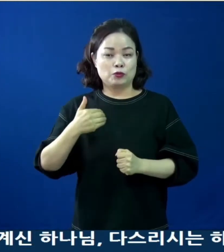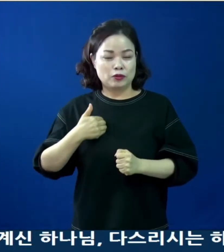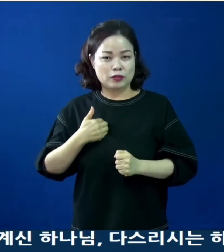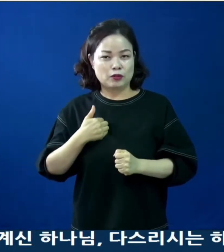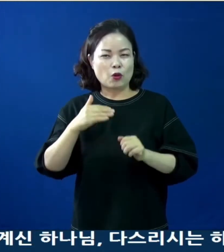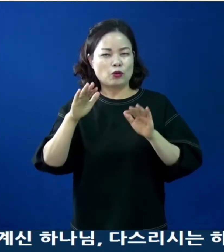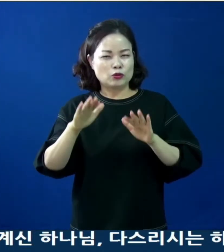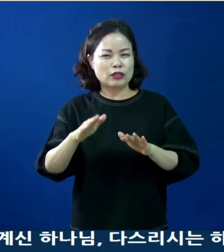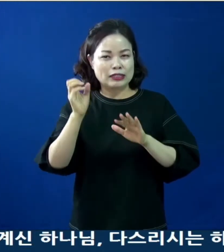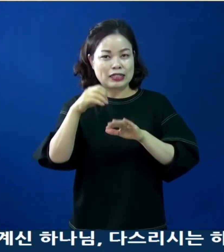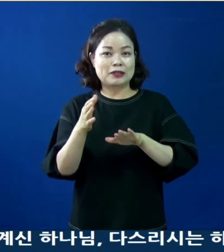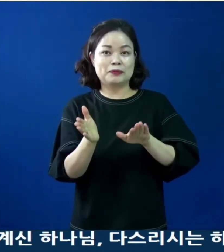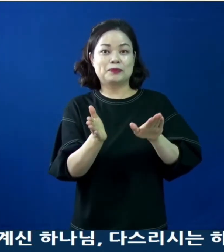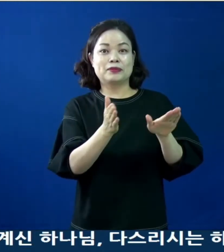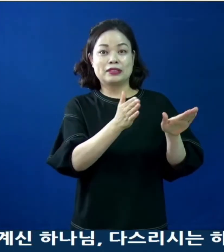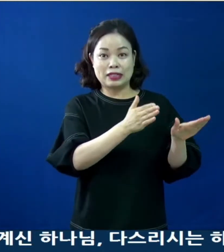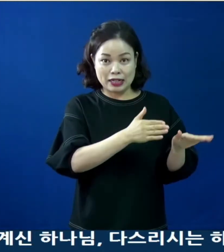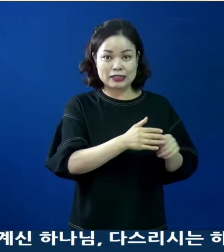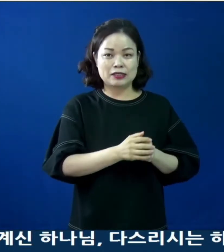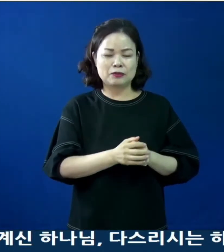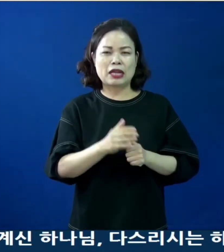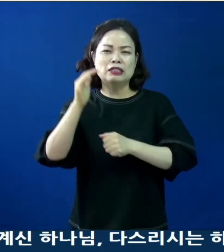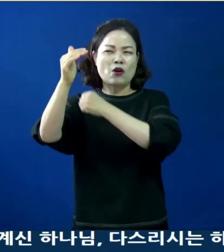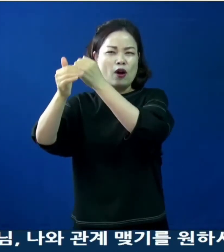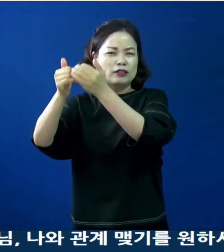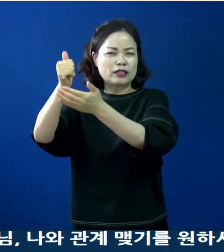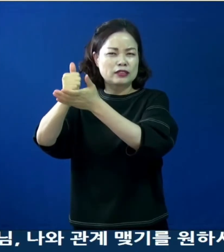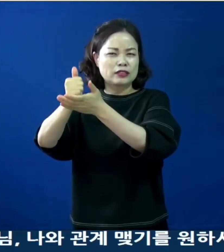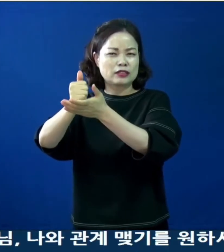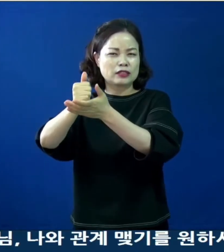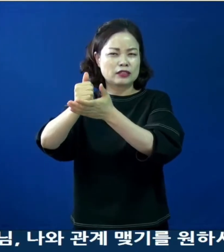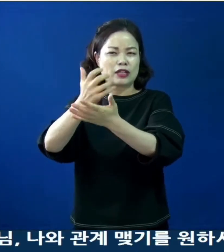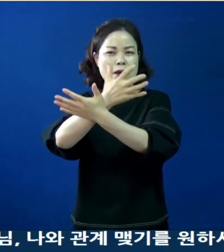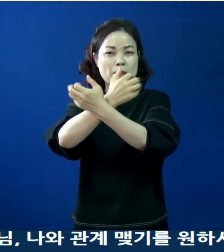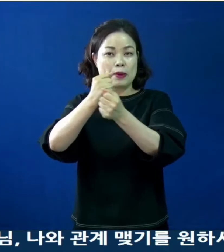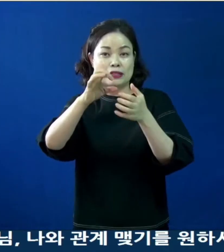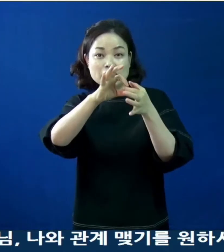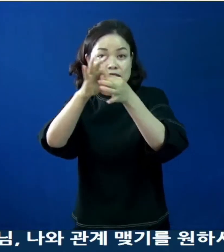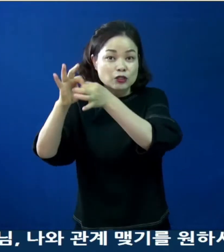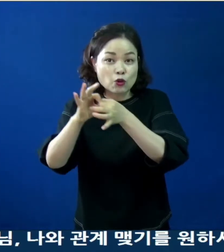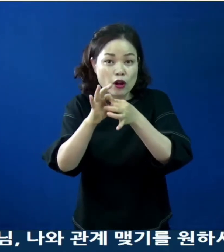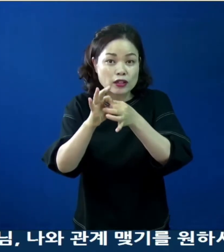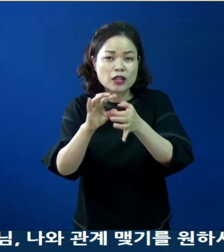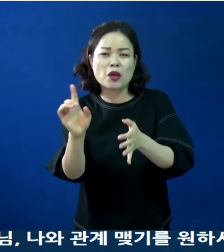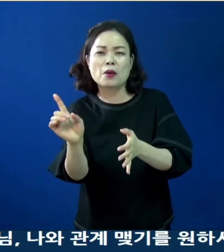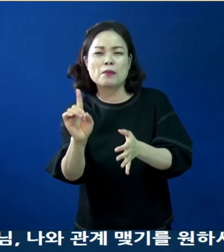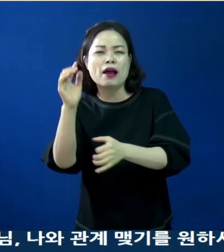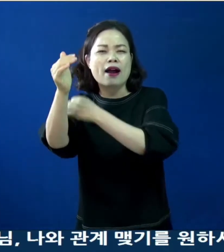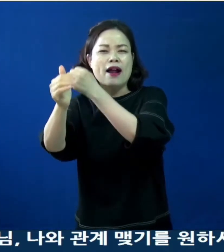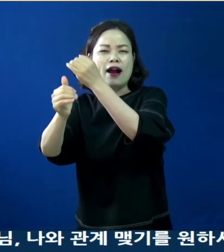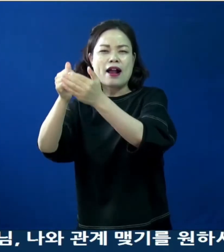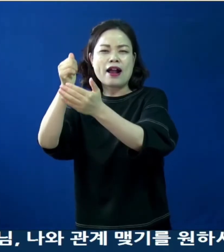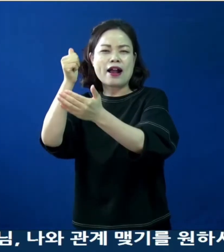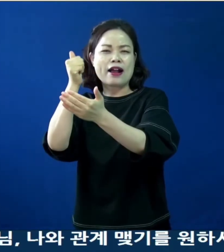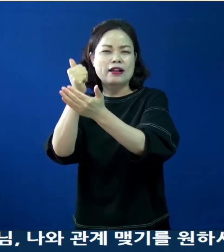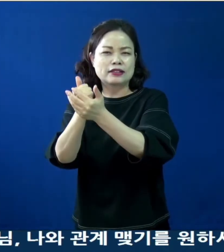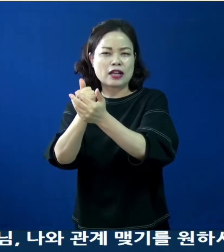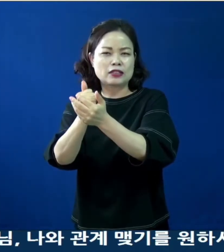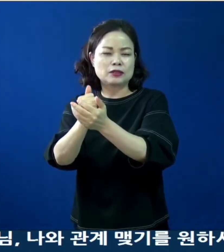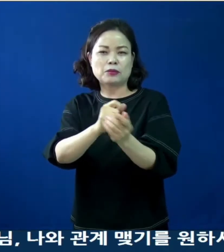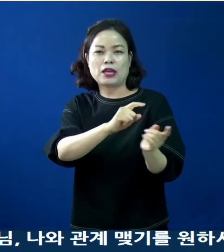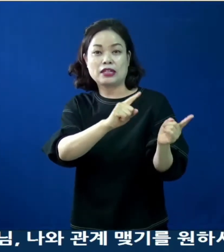못했고 오늘도 그냥 스쳐 지나가겠지만, 이런 하나님과 맺어진 관계를 뭐라고 표현하냐면 하나님의 소생,